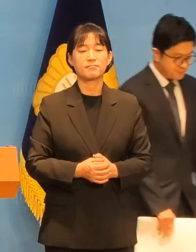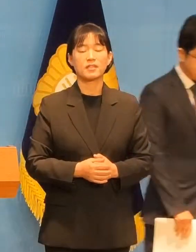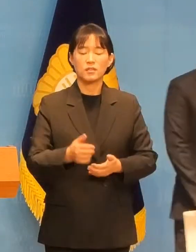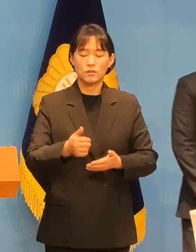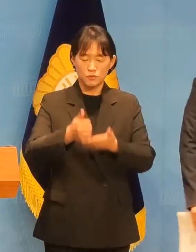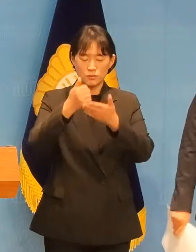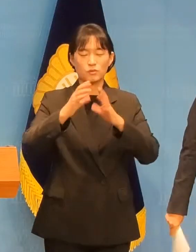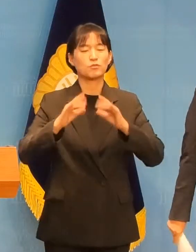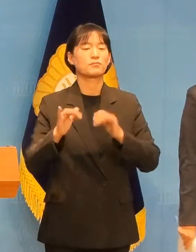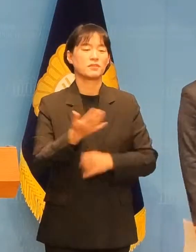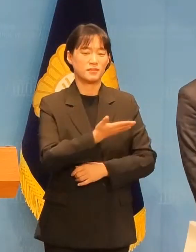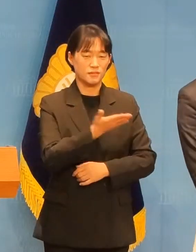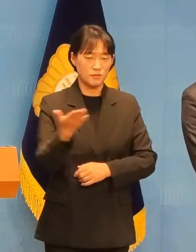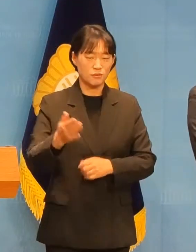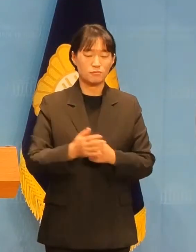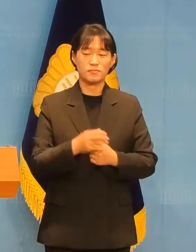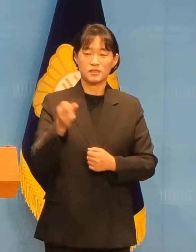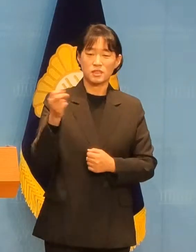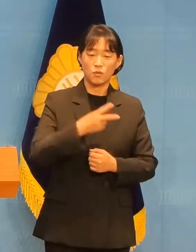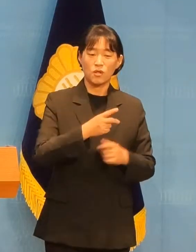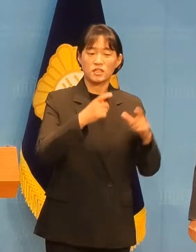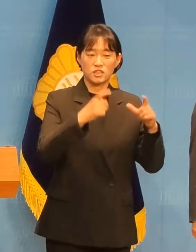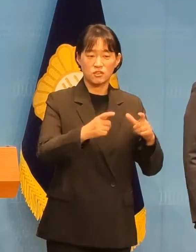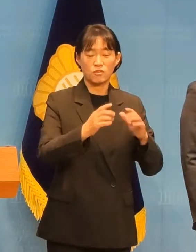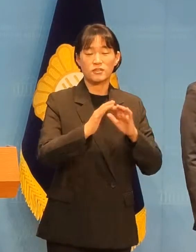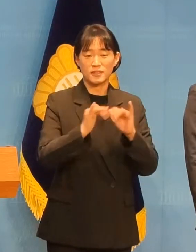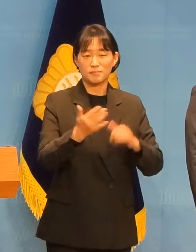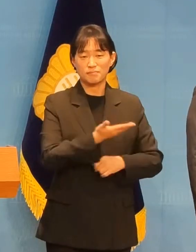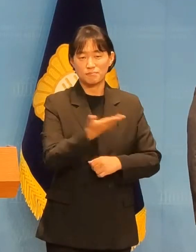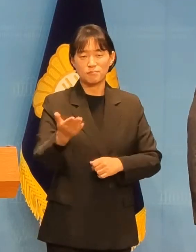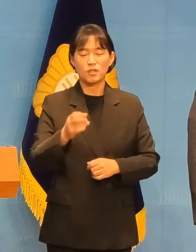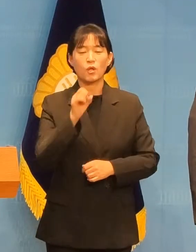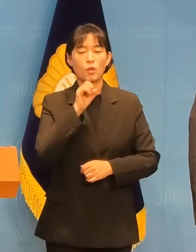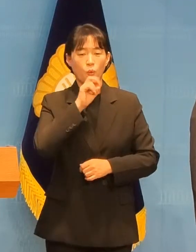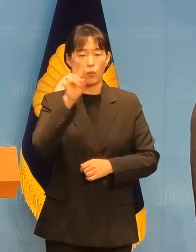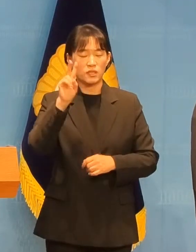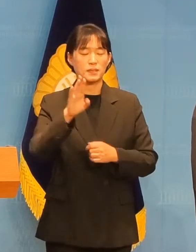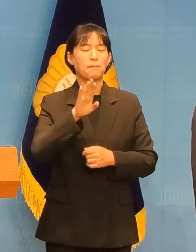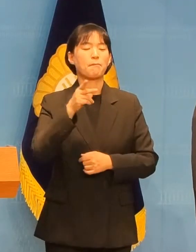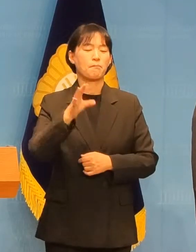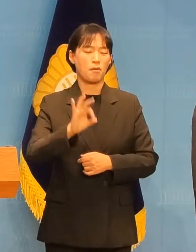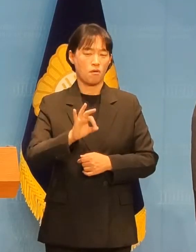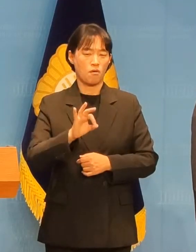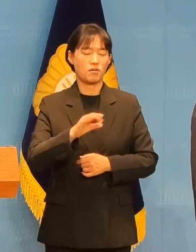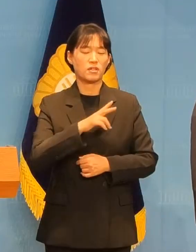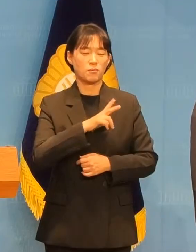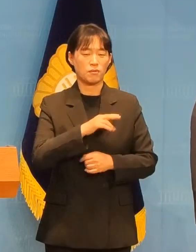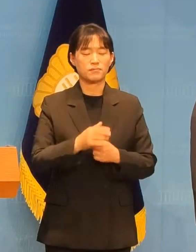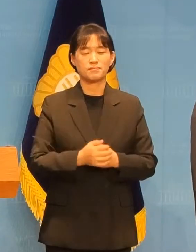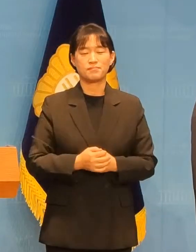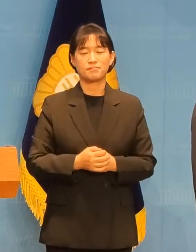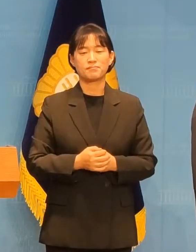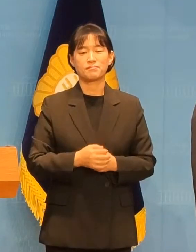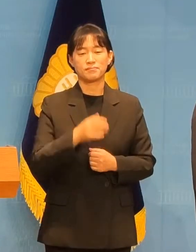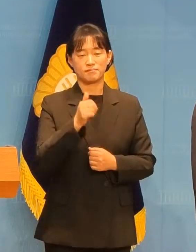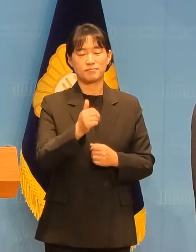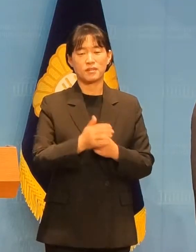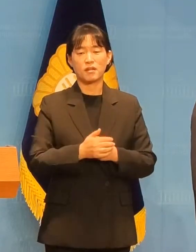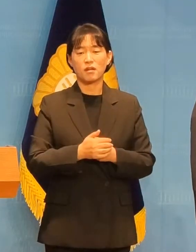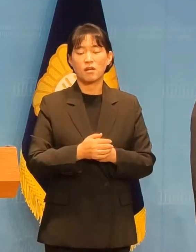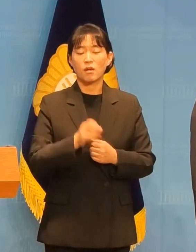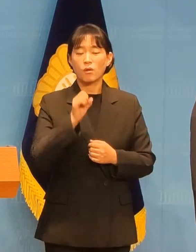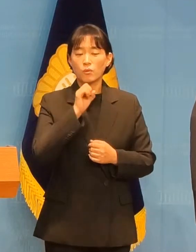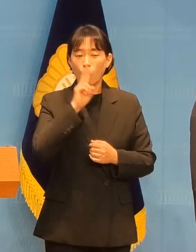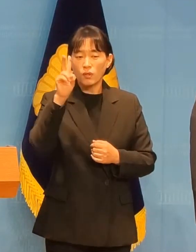존경하는 국민 여러분, 그리고 지역 주민 여러분, 용인시병 당협위원장 고석입니다. 용인